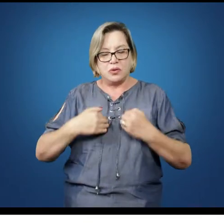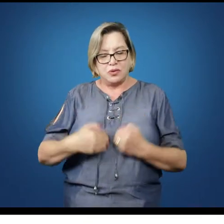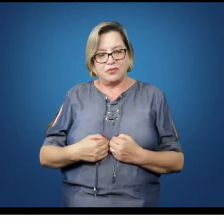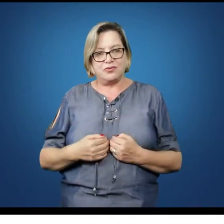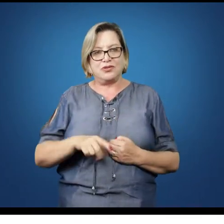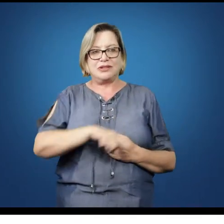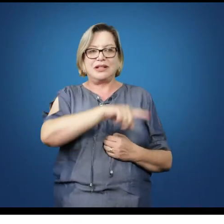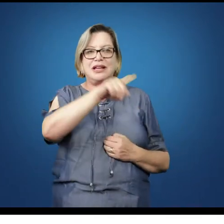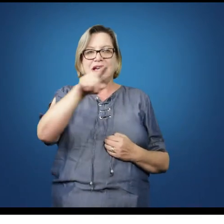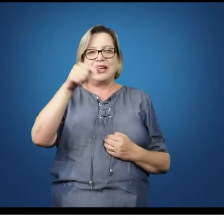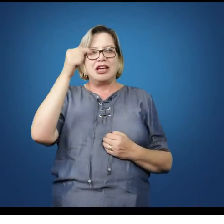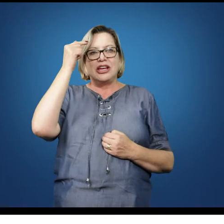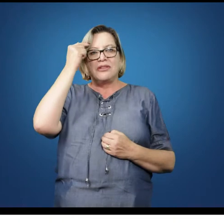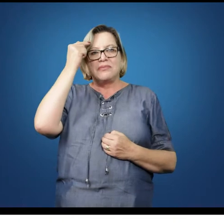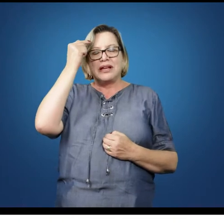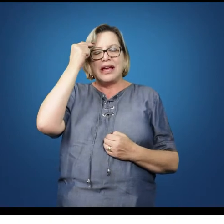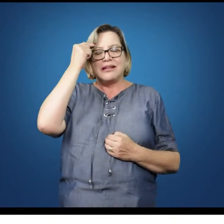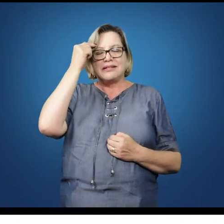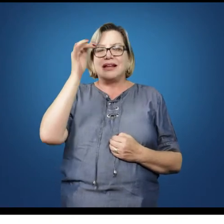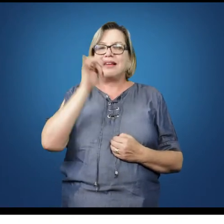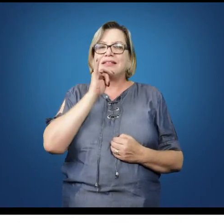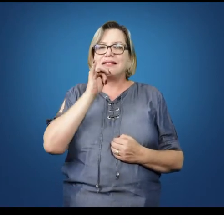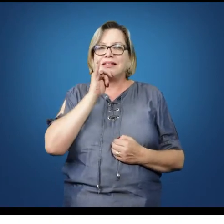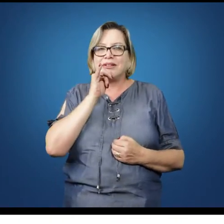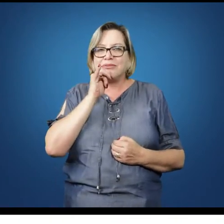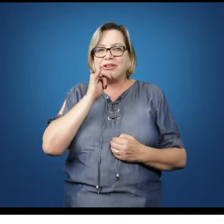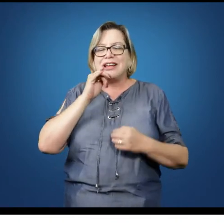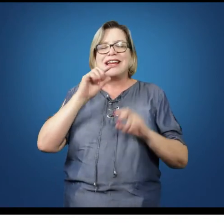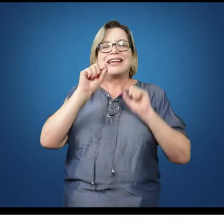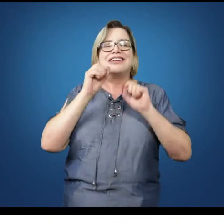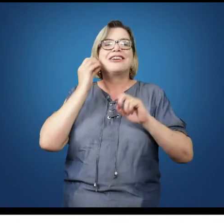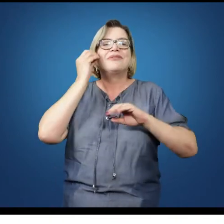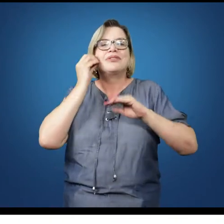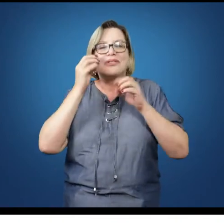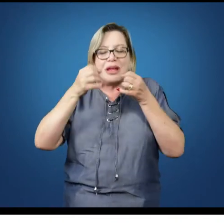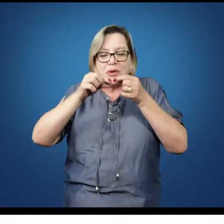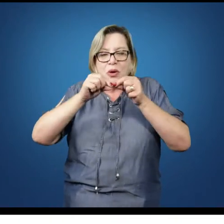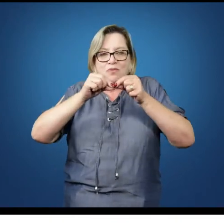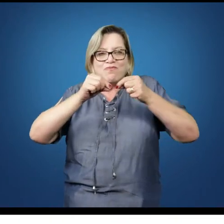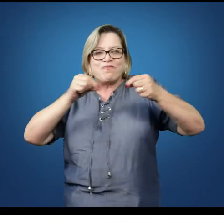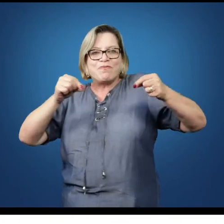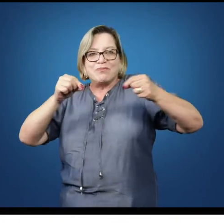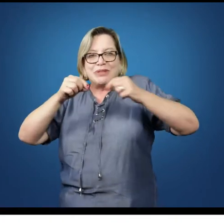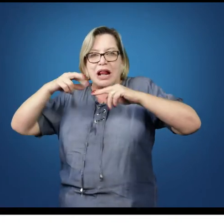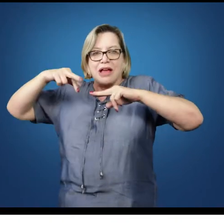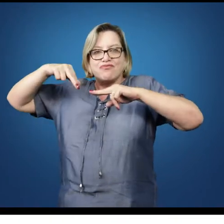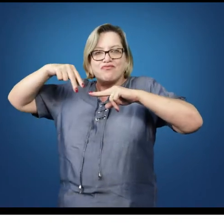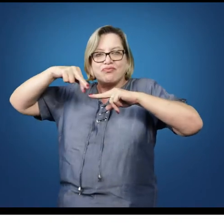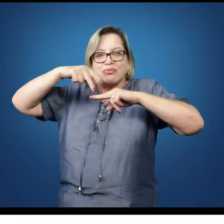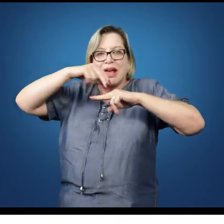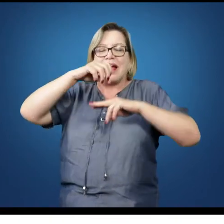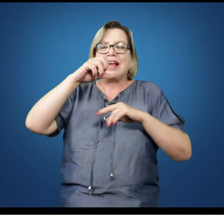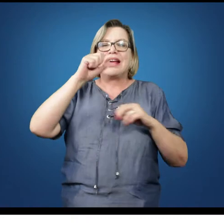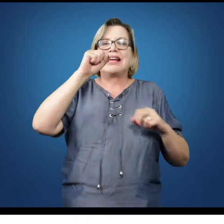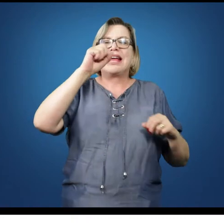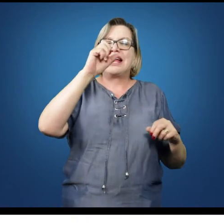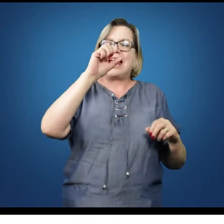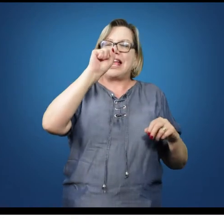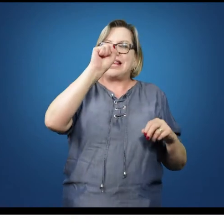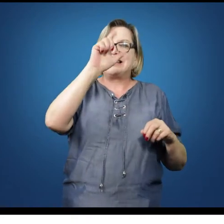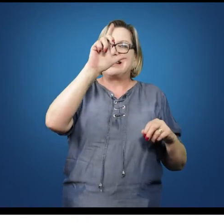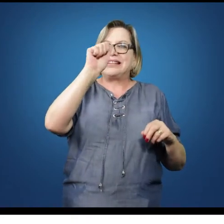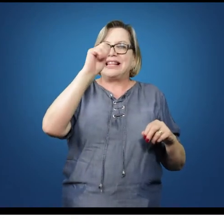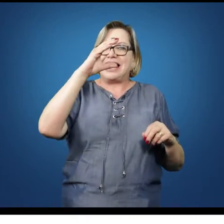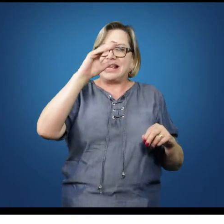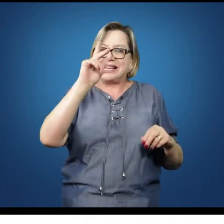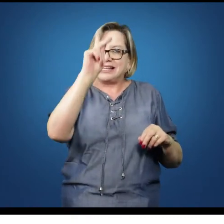exemplo, quem já tentou andar de slackline, andar sobre aquela fita? Certamente quem já teve essa experiência percebeu que não é uma